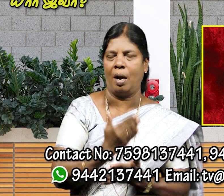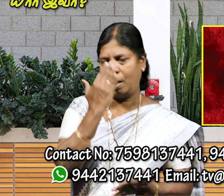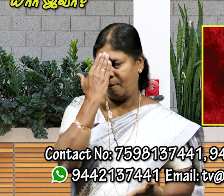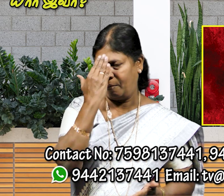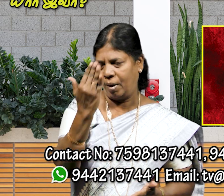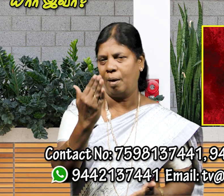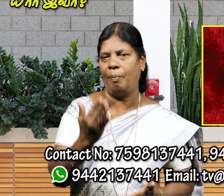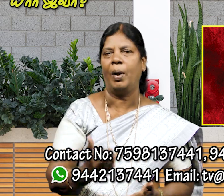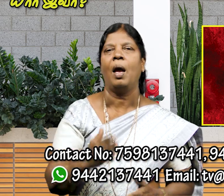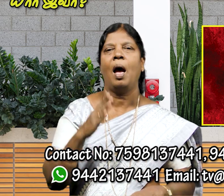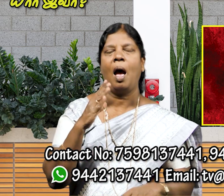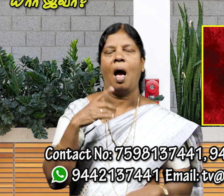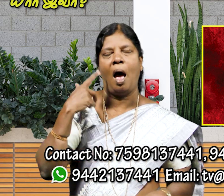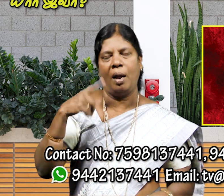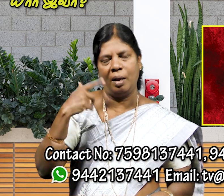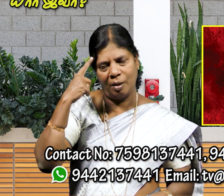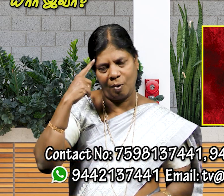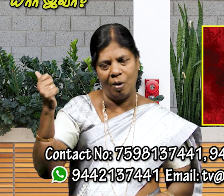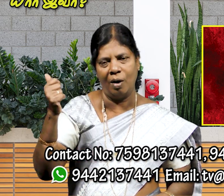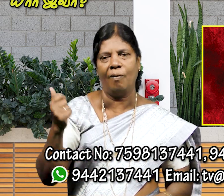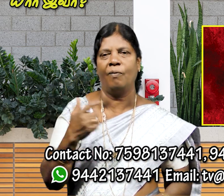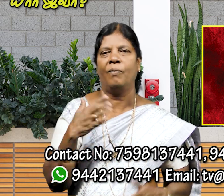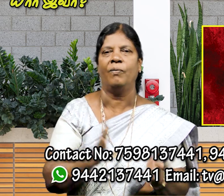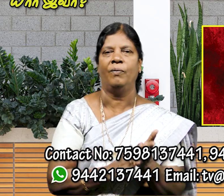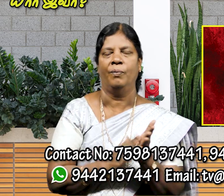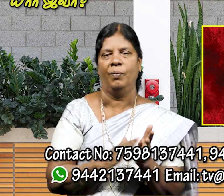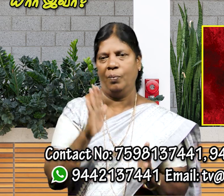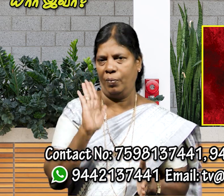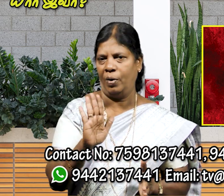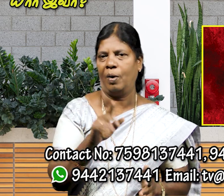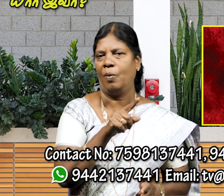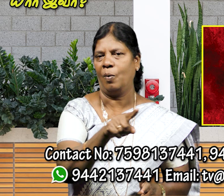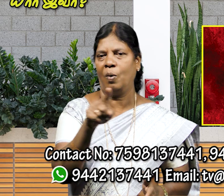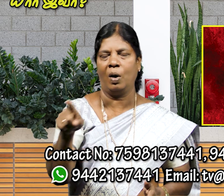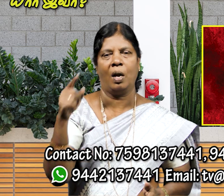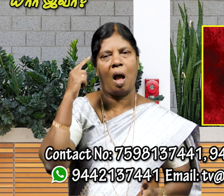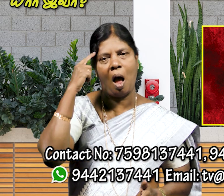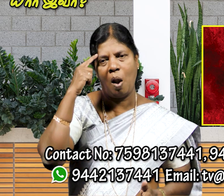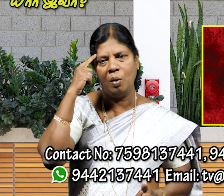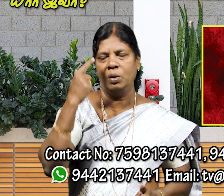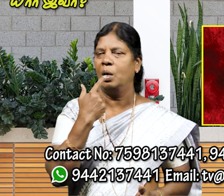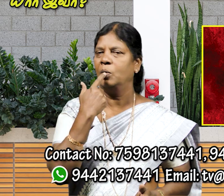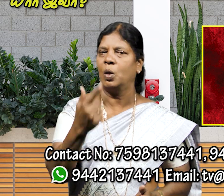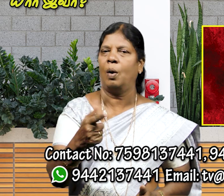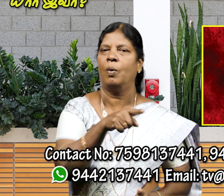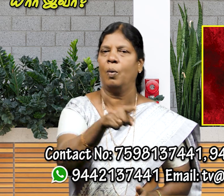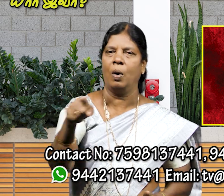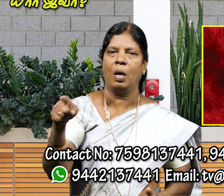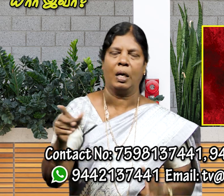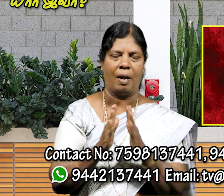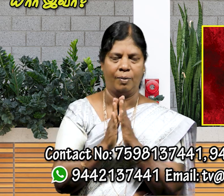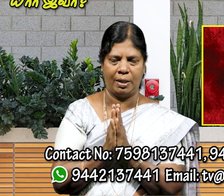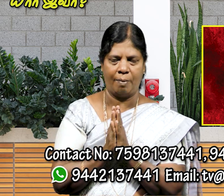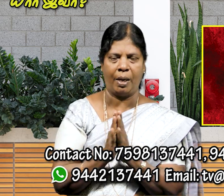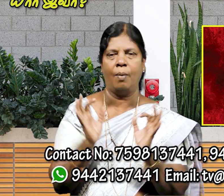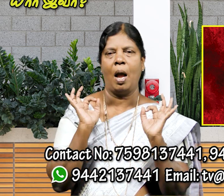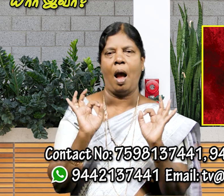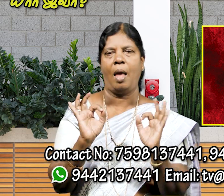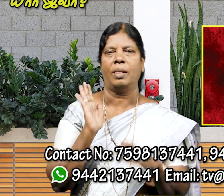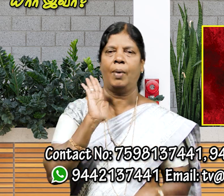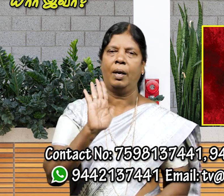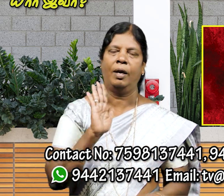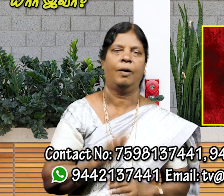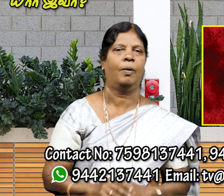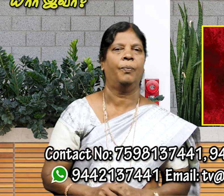நம்முடைய உண்மையான மதிப்பை அறிந்து கொண்டு தெய்வத்துடன் வாழ விரும்புகிறீர்களா? உங்களுக்கு ஆலோசனை கூறவும்